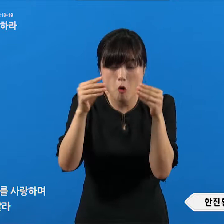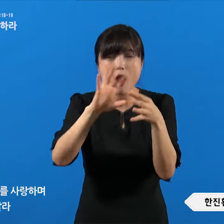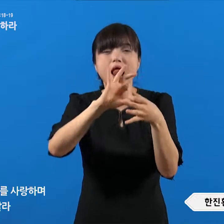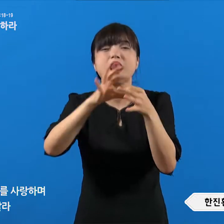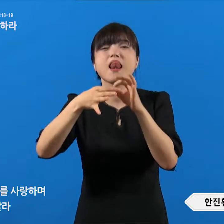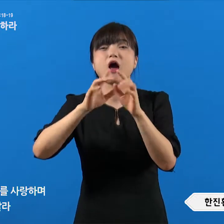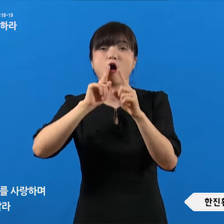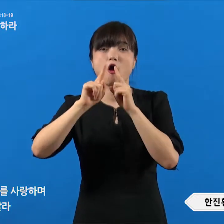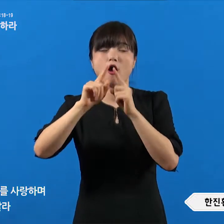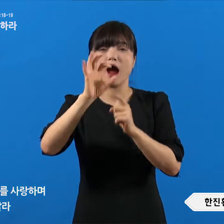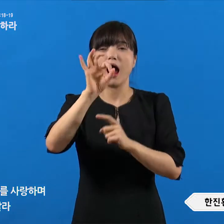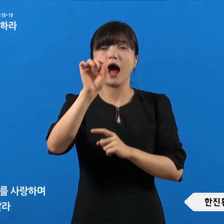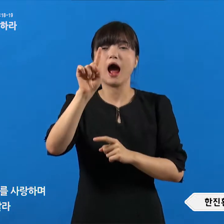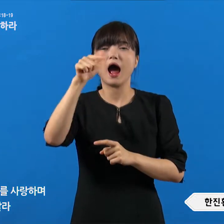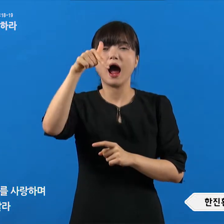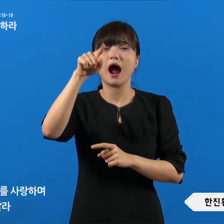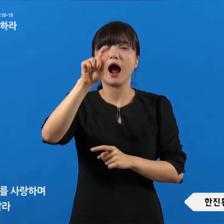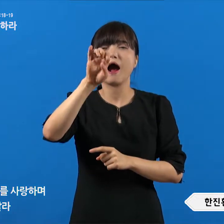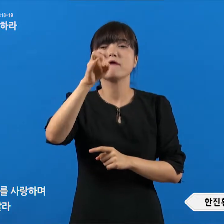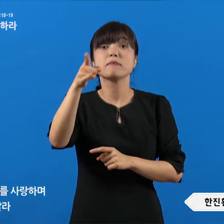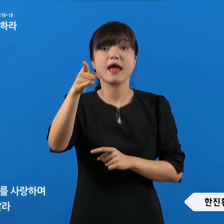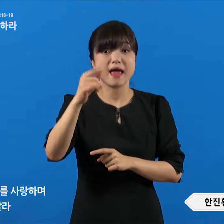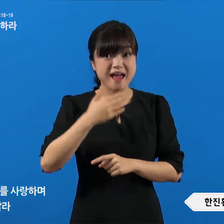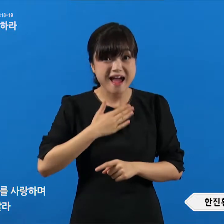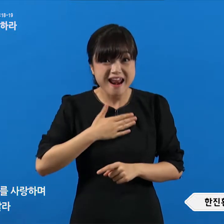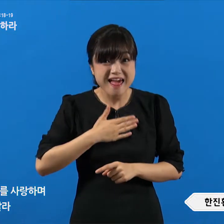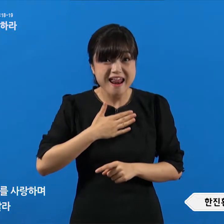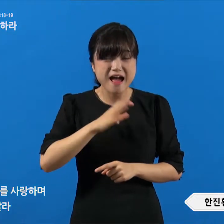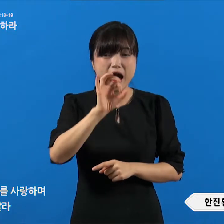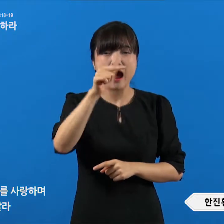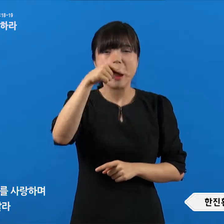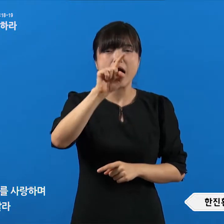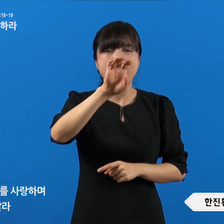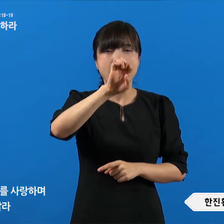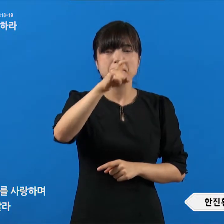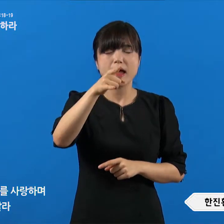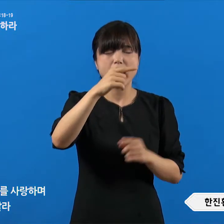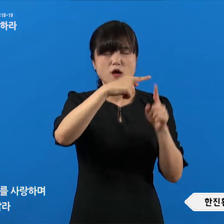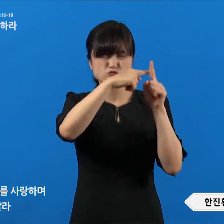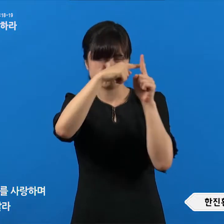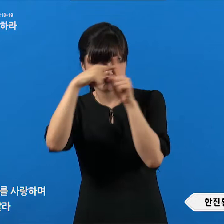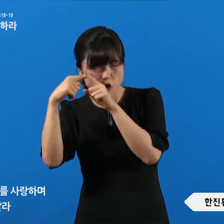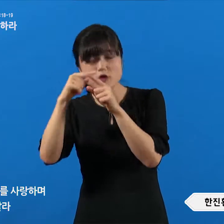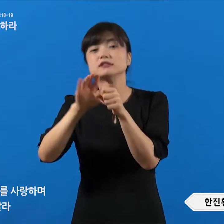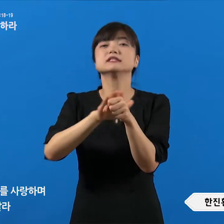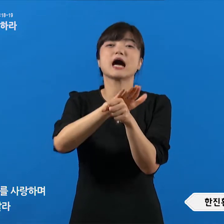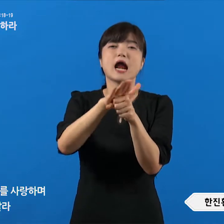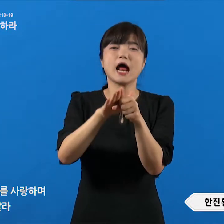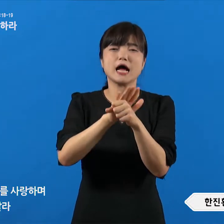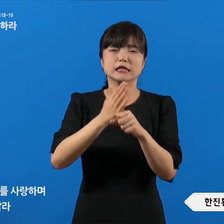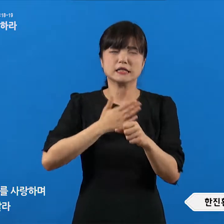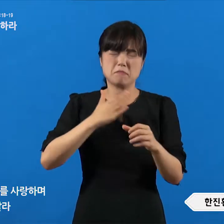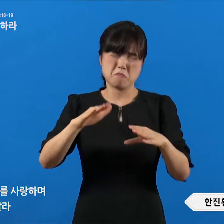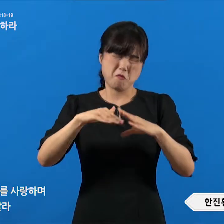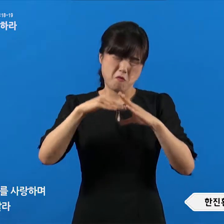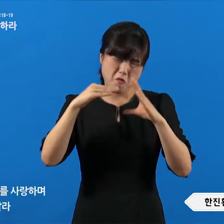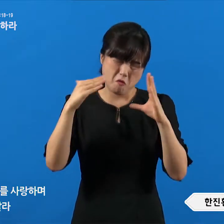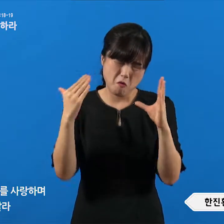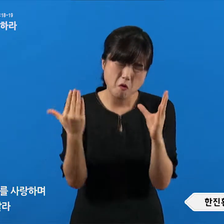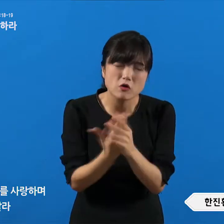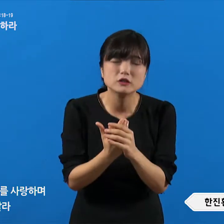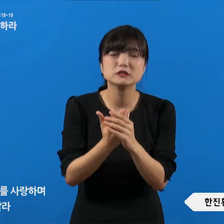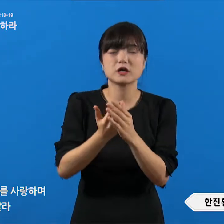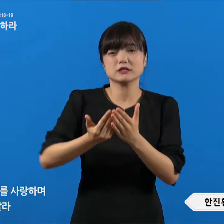원어는 아가페입니다. 아가페는 무조건적인 사랑, 자신의 전부를